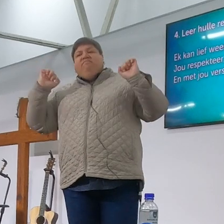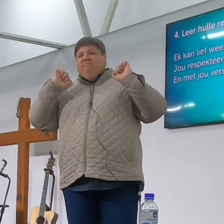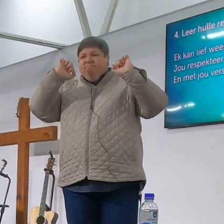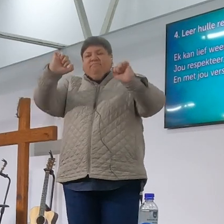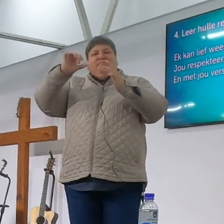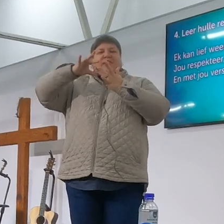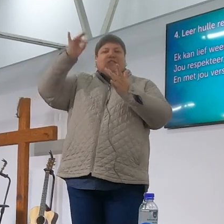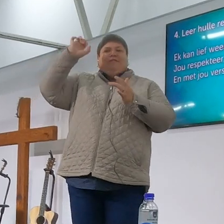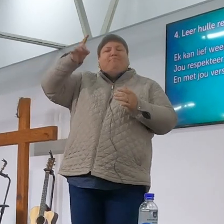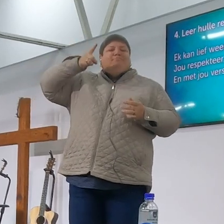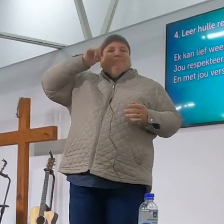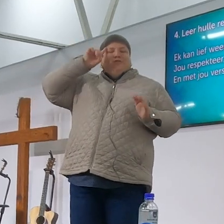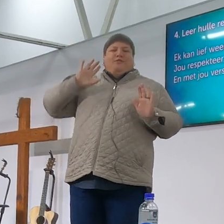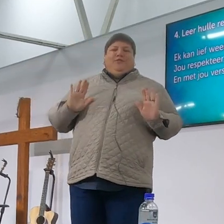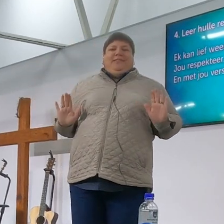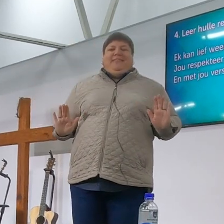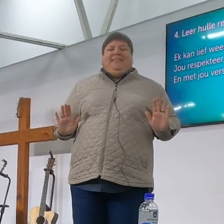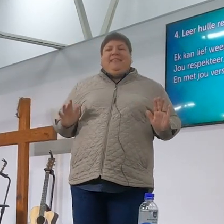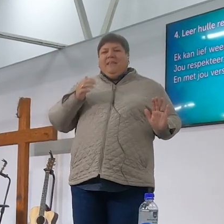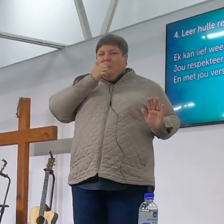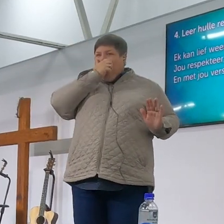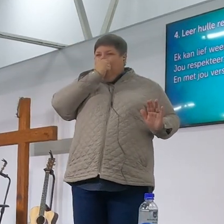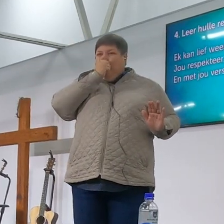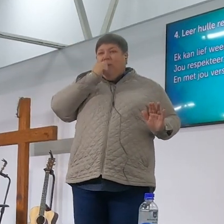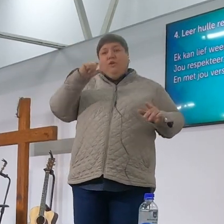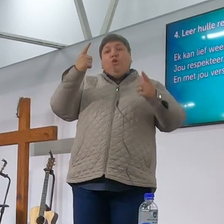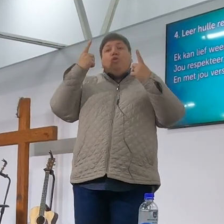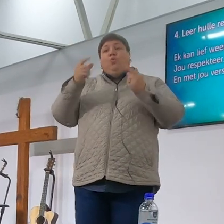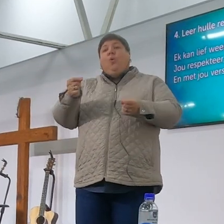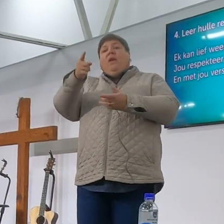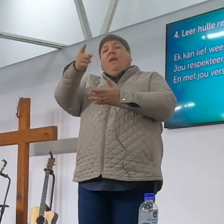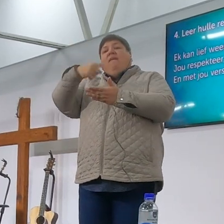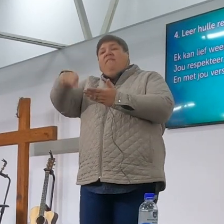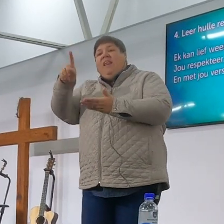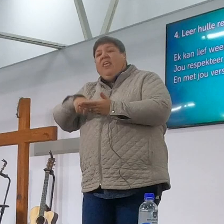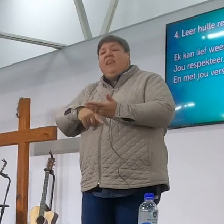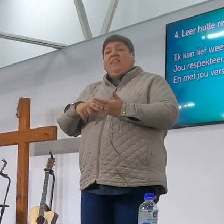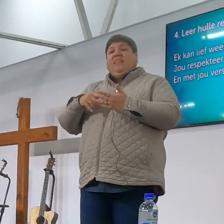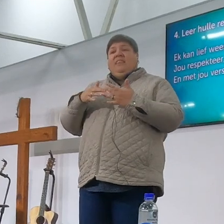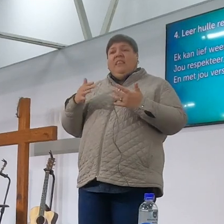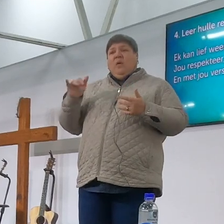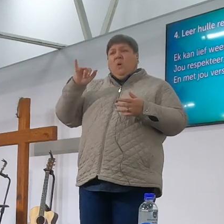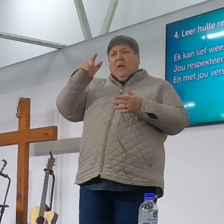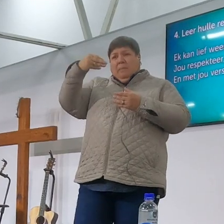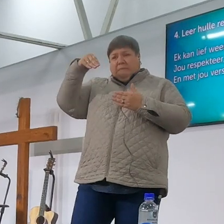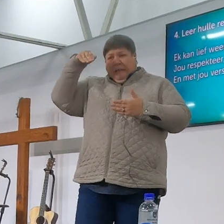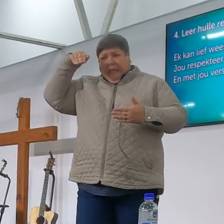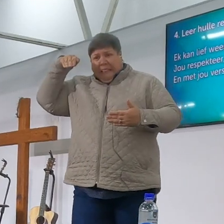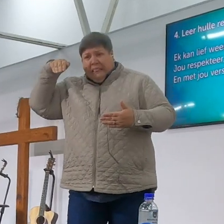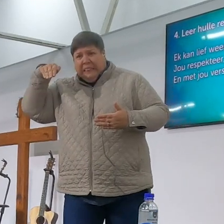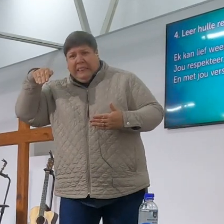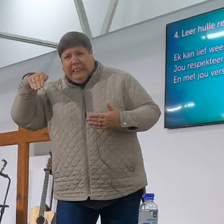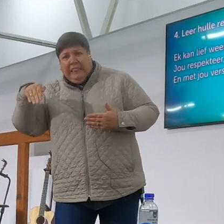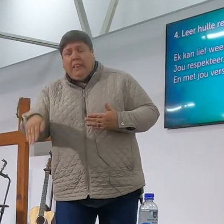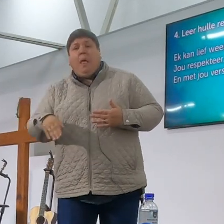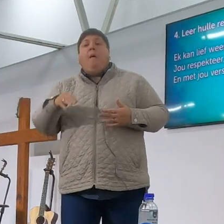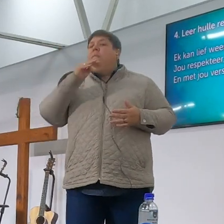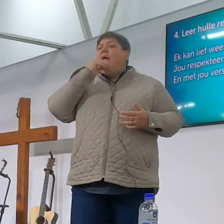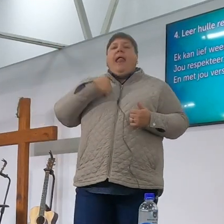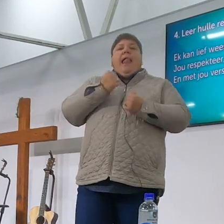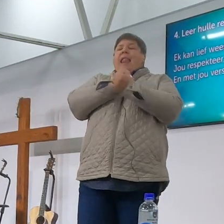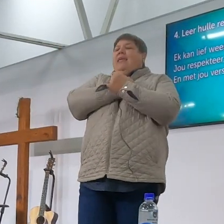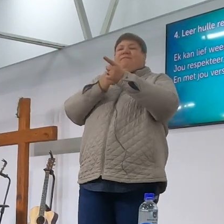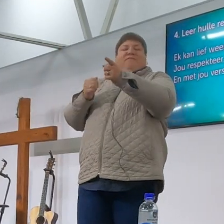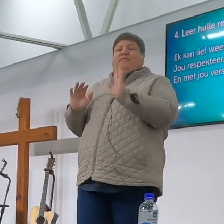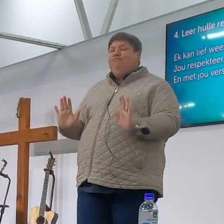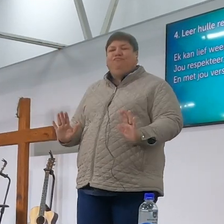nie. Ek kan nog steeds sê, dit wat jy doen is verkeerd. Dit wat jy doen is besig om jou oor die afgrond te vat. Dit beteken nie ek is nie lief vir jou nie, dit beteken